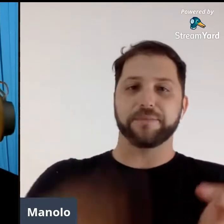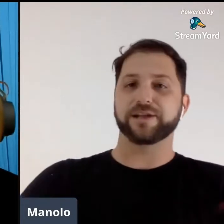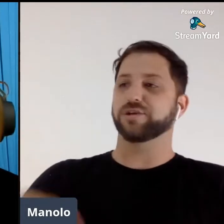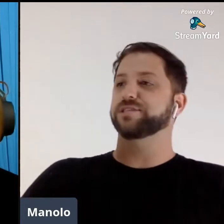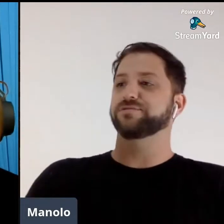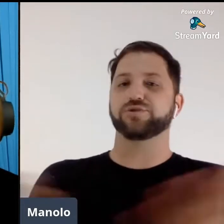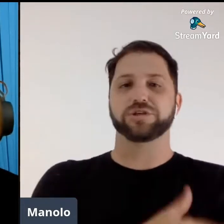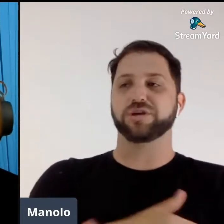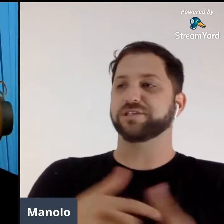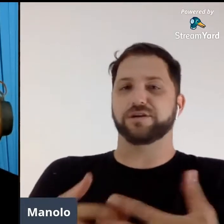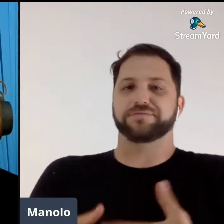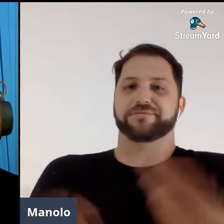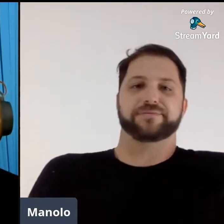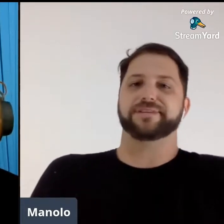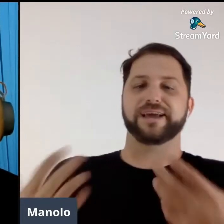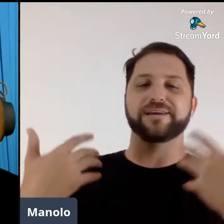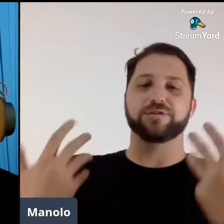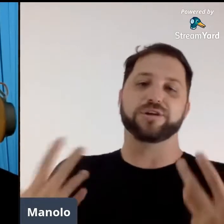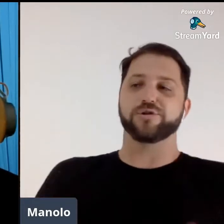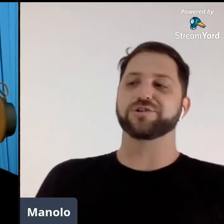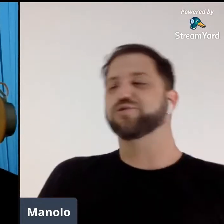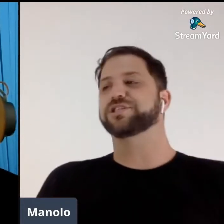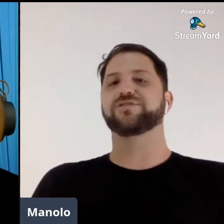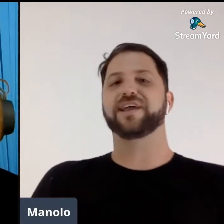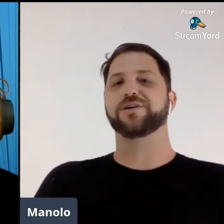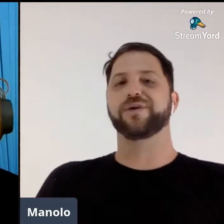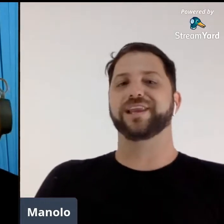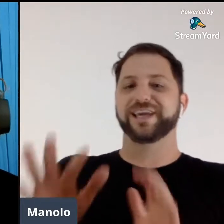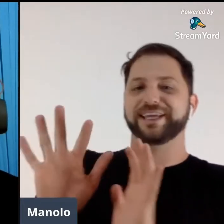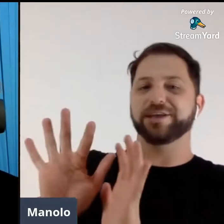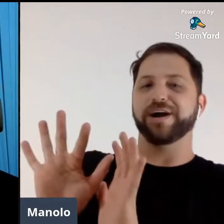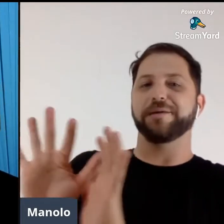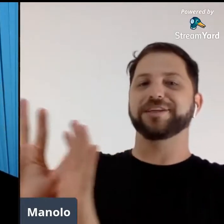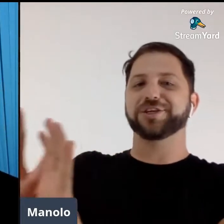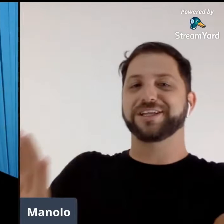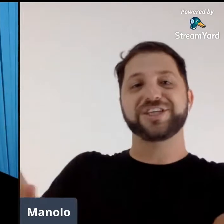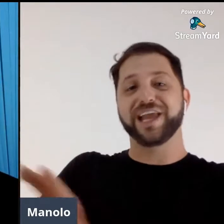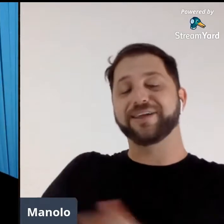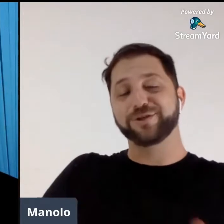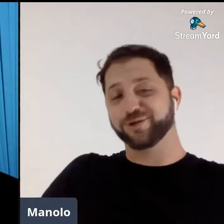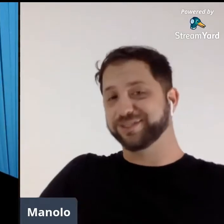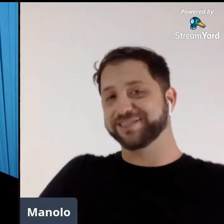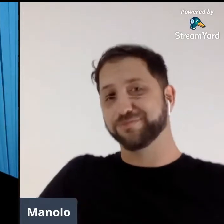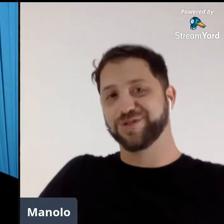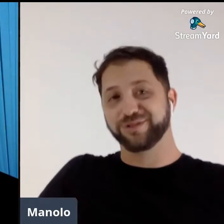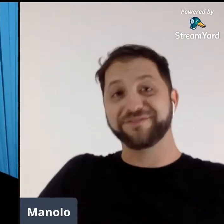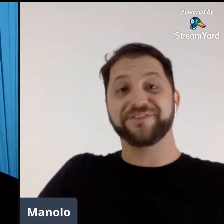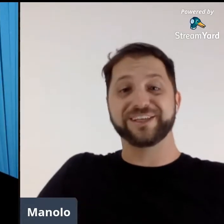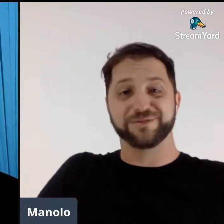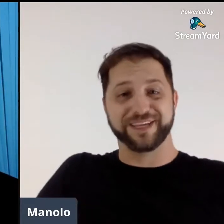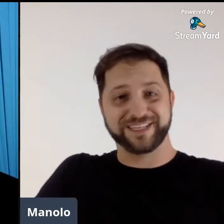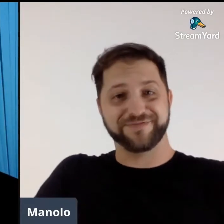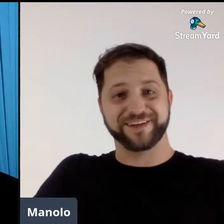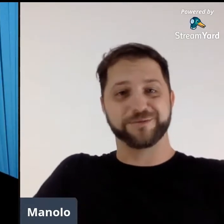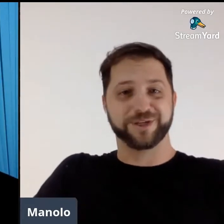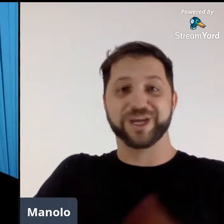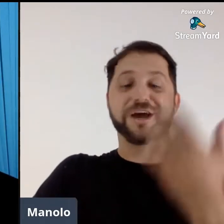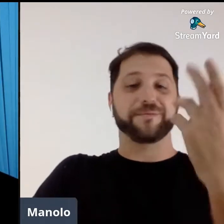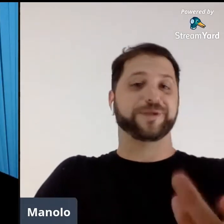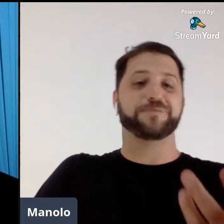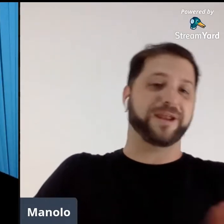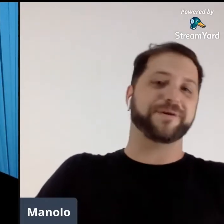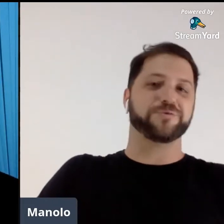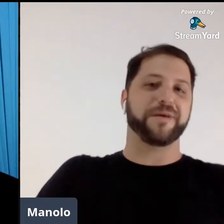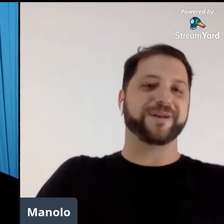sozinho, trabalha sozinho, estuda sozinho, então, né, a única coisa é não consigo falar com ele. Então, acaba deixando ele de lado. Isso acontece muito, infelizmente,